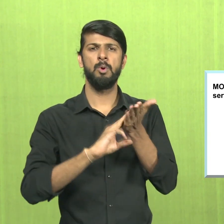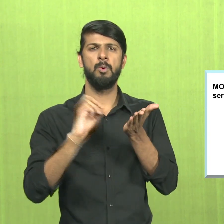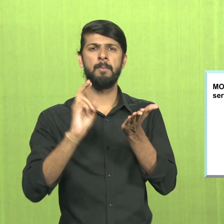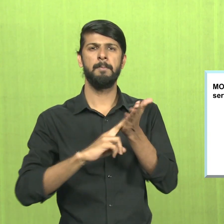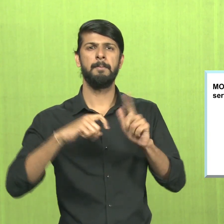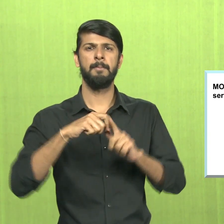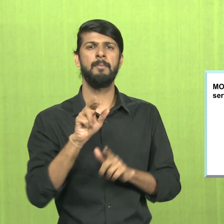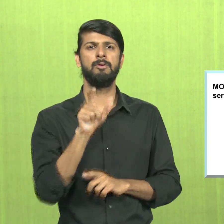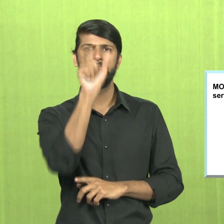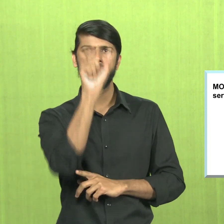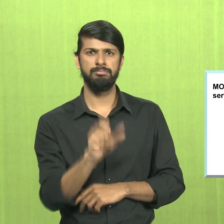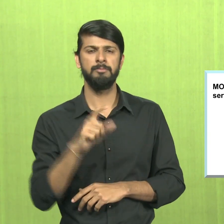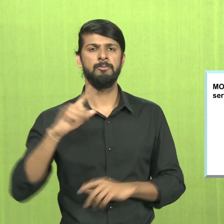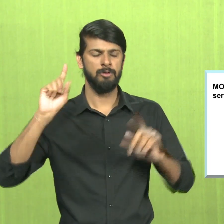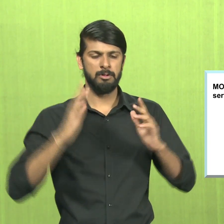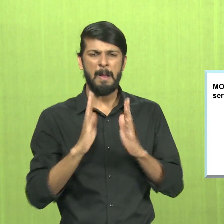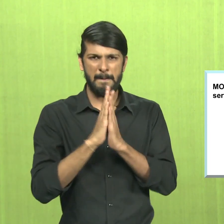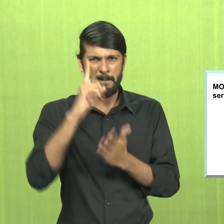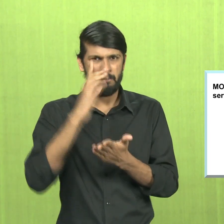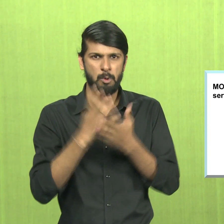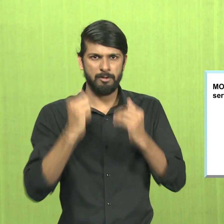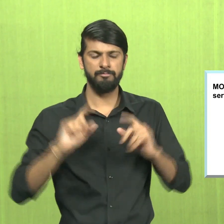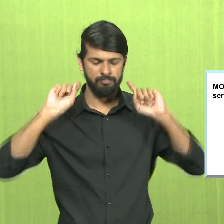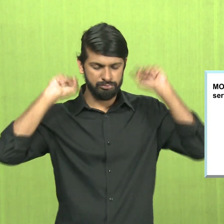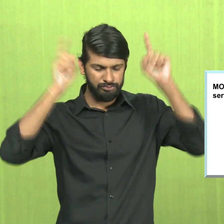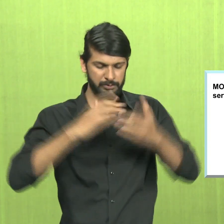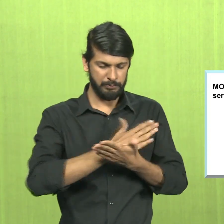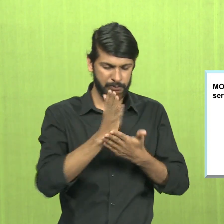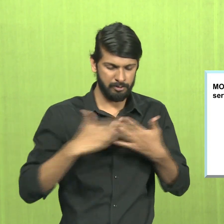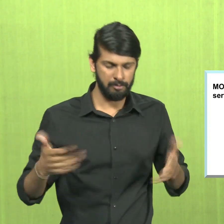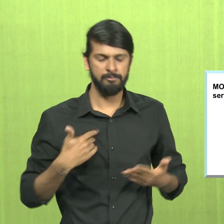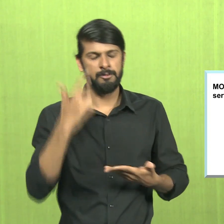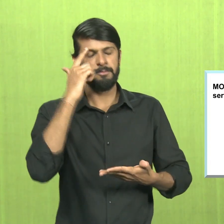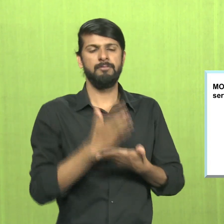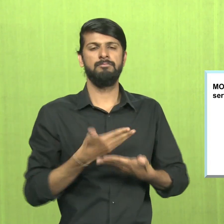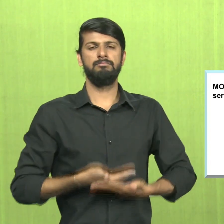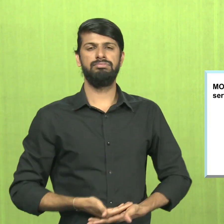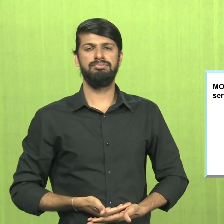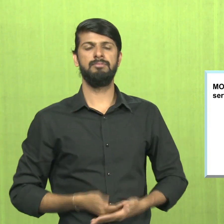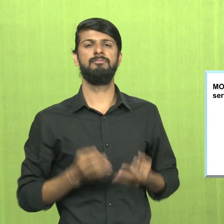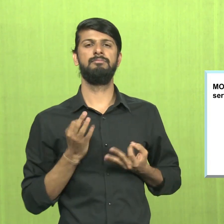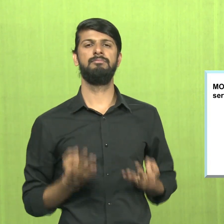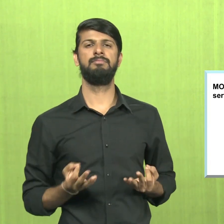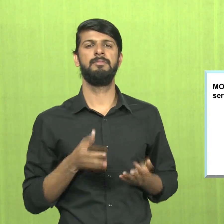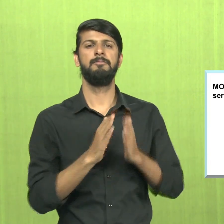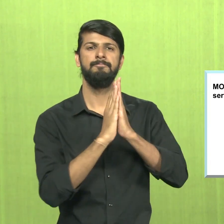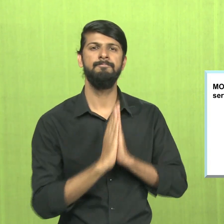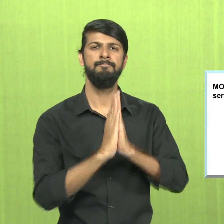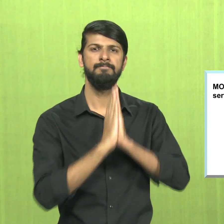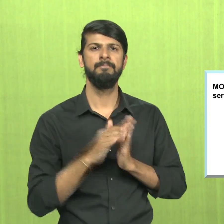कि हम अंक को पसंद चूज लाइफ इन थे सर्विस आफ लीव्स सोसायटी फॉर * ई एम